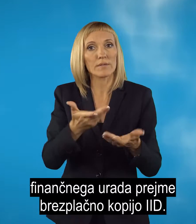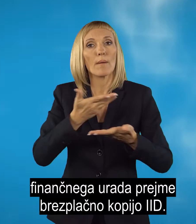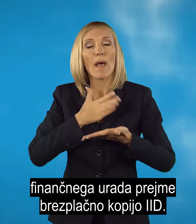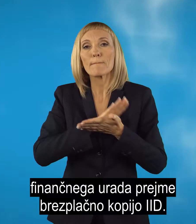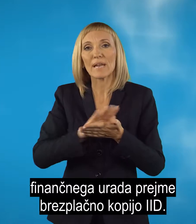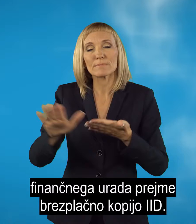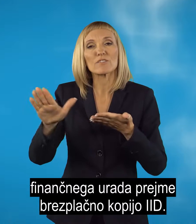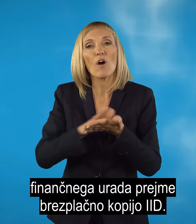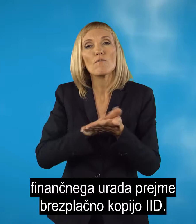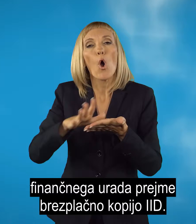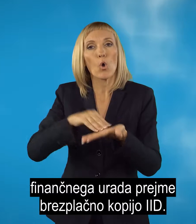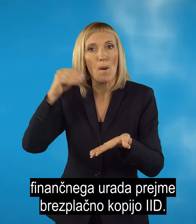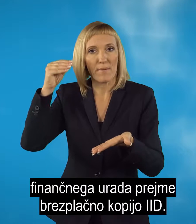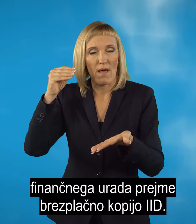prejme brezplačno kopijo IID.